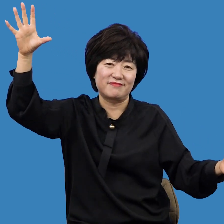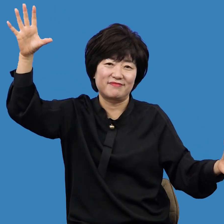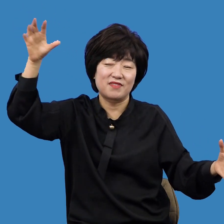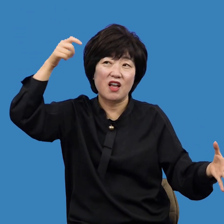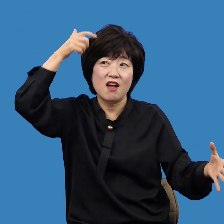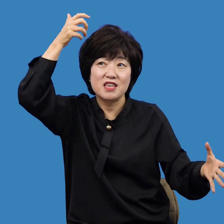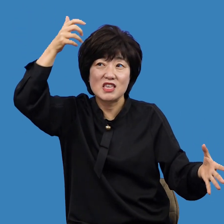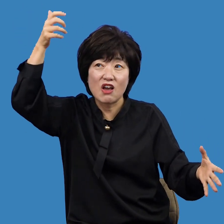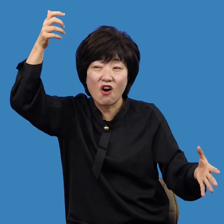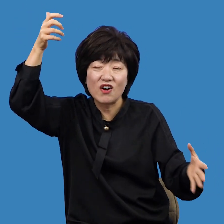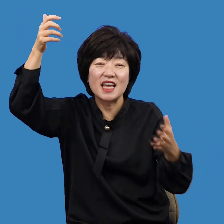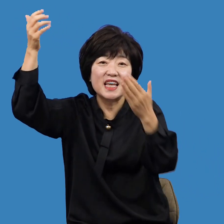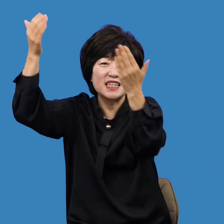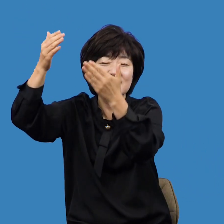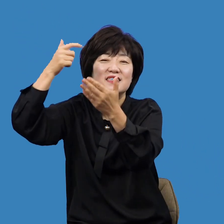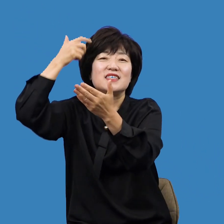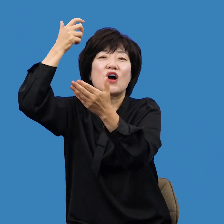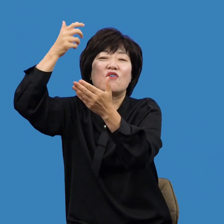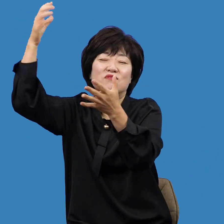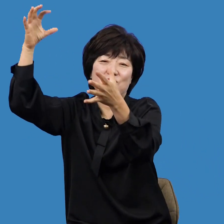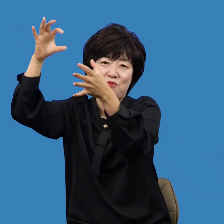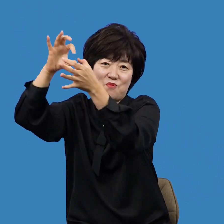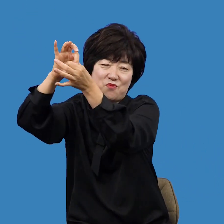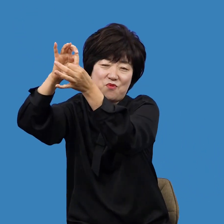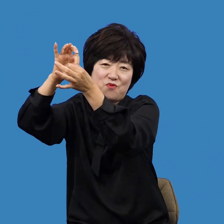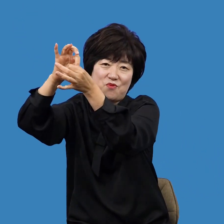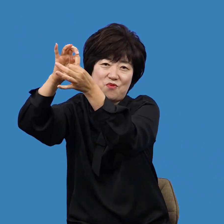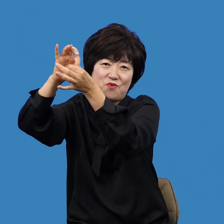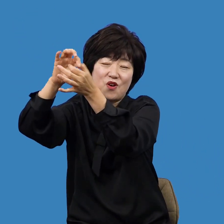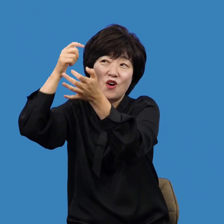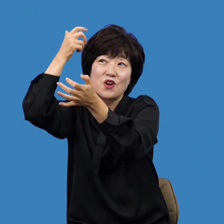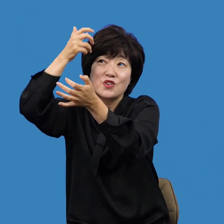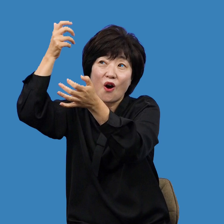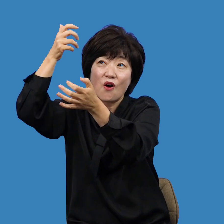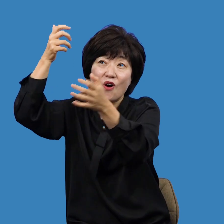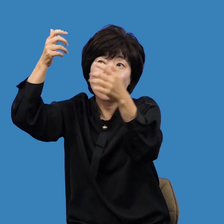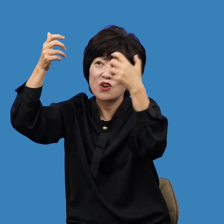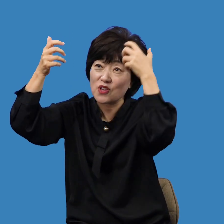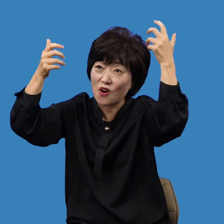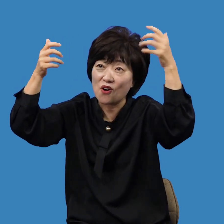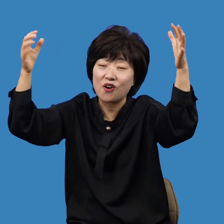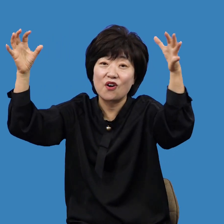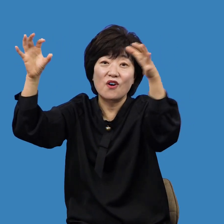일은 영으로 해야 됩니다. 그러면 어떻게 영의 일을 영으로 할까요?